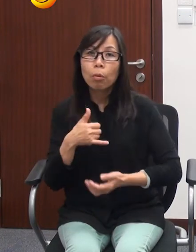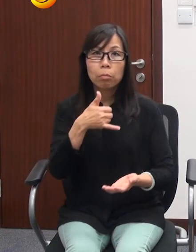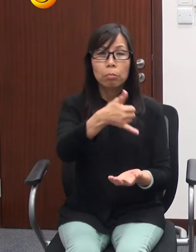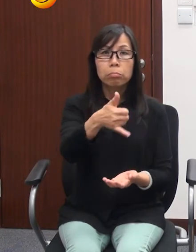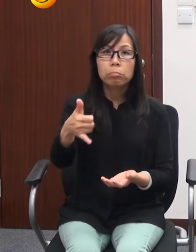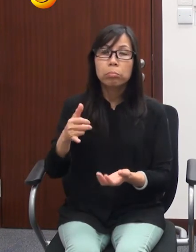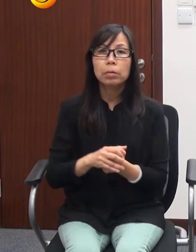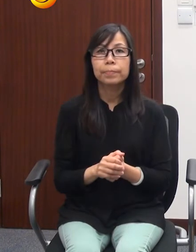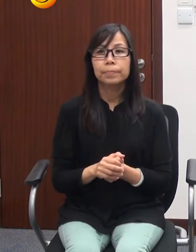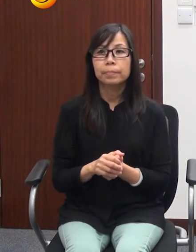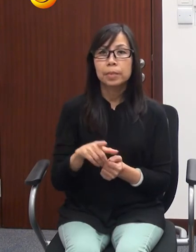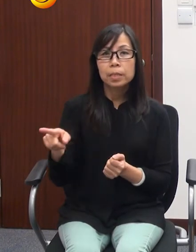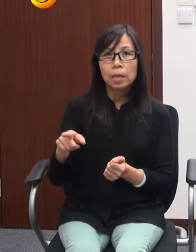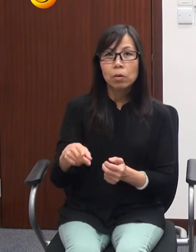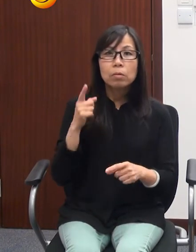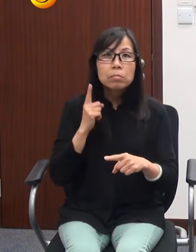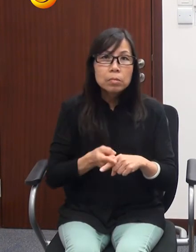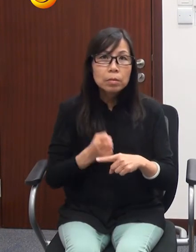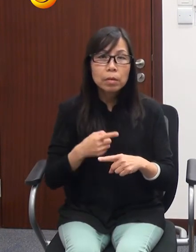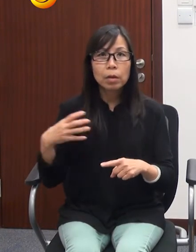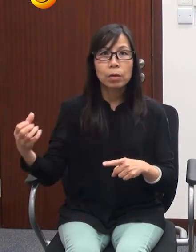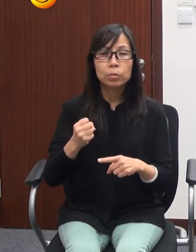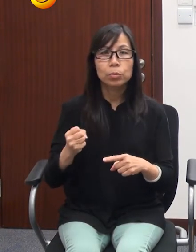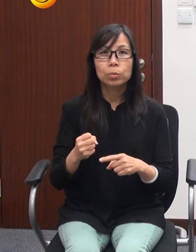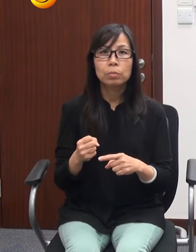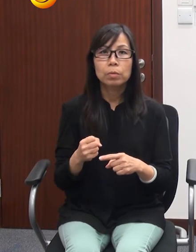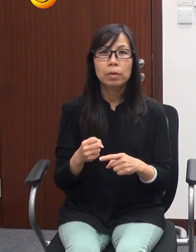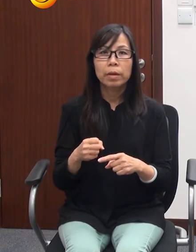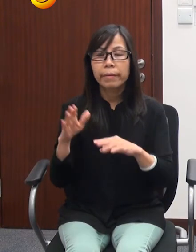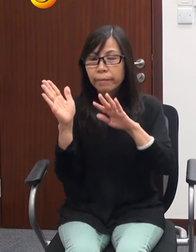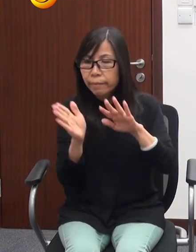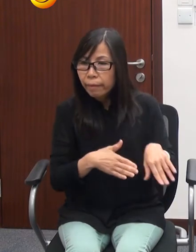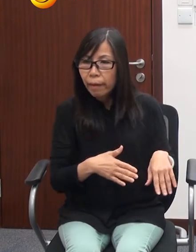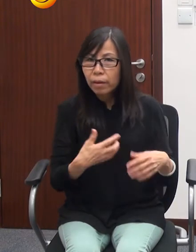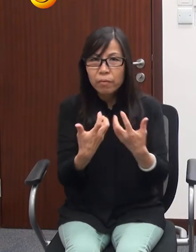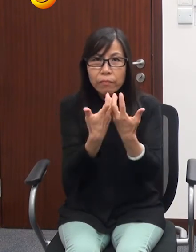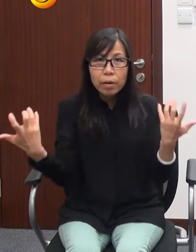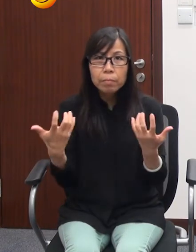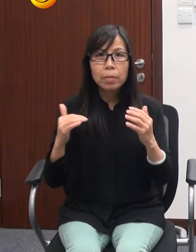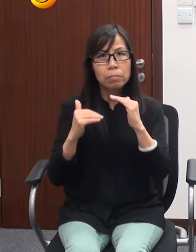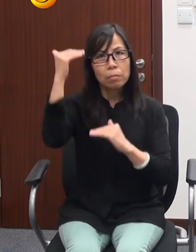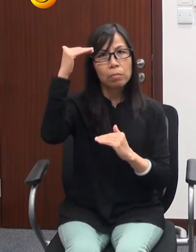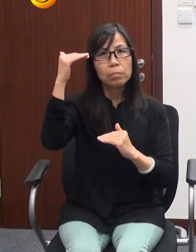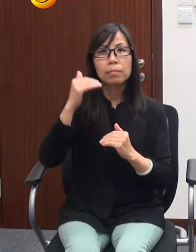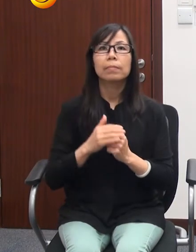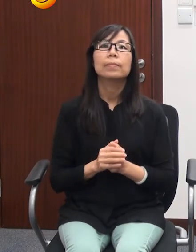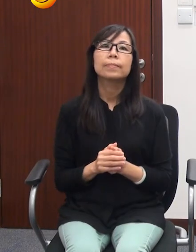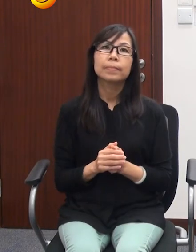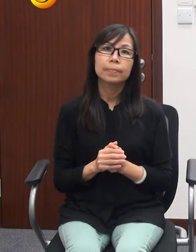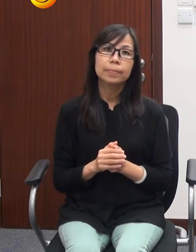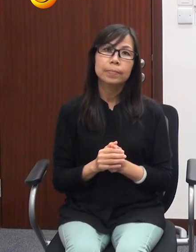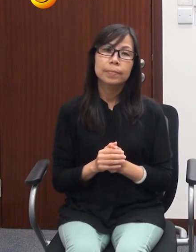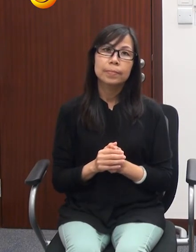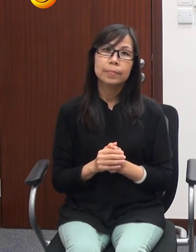阿陳文講啲咩實質主權，即係唔該啦。咁呢個好大嘅分別嚟噶嘛，係